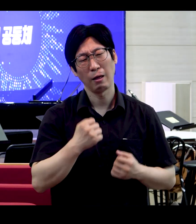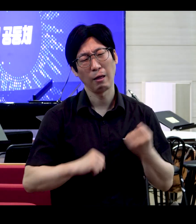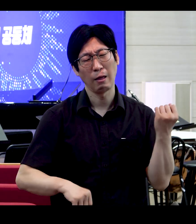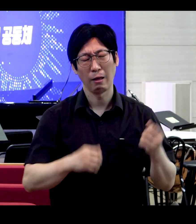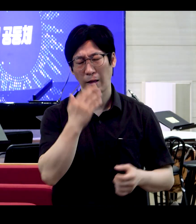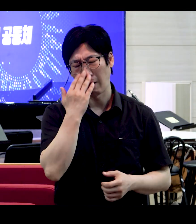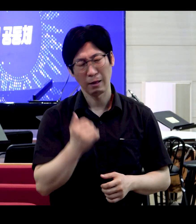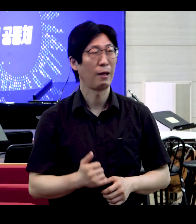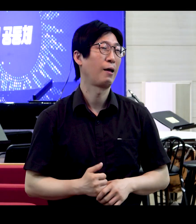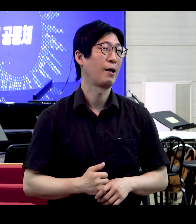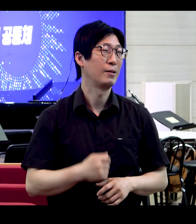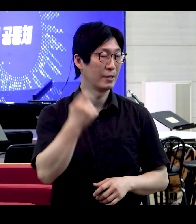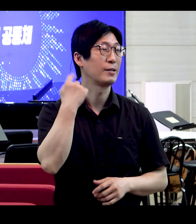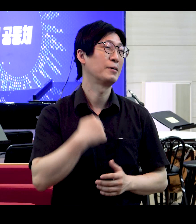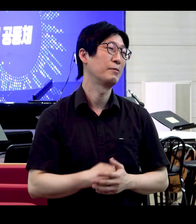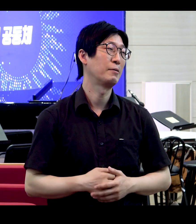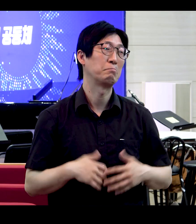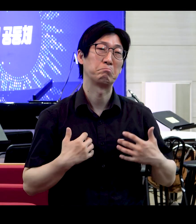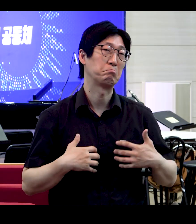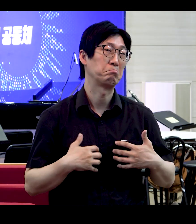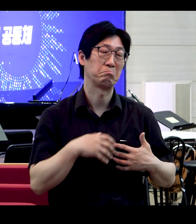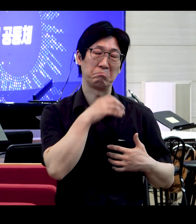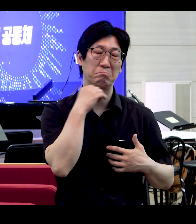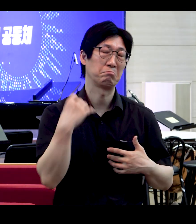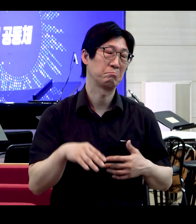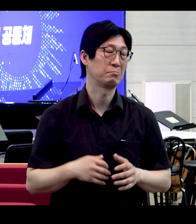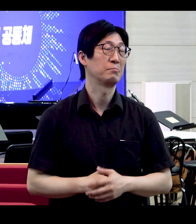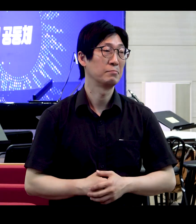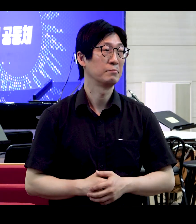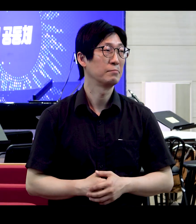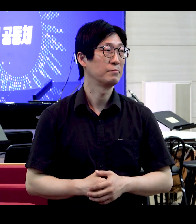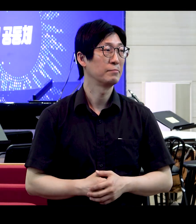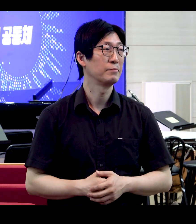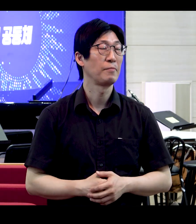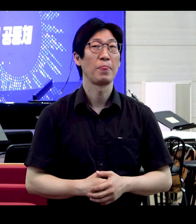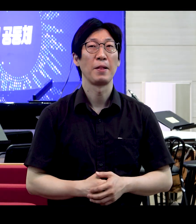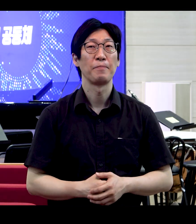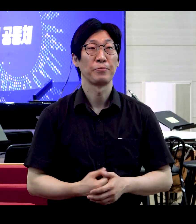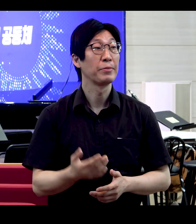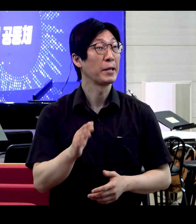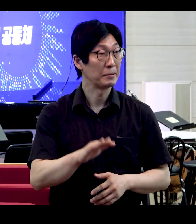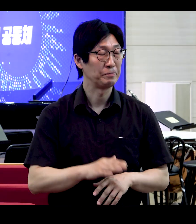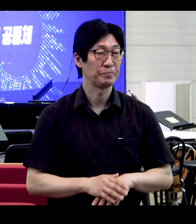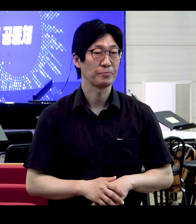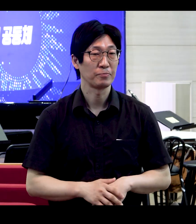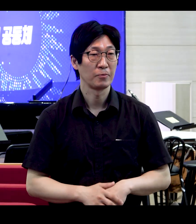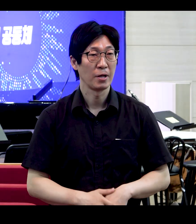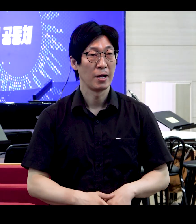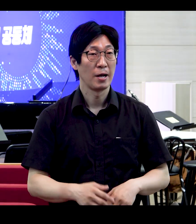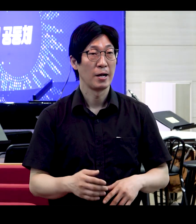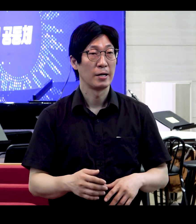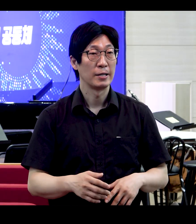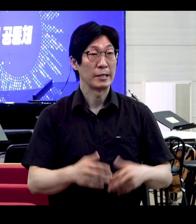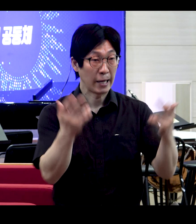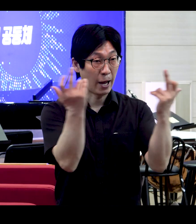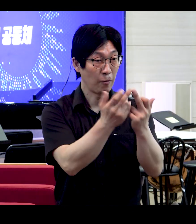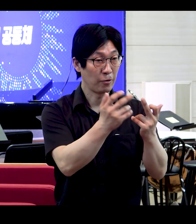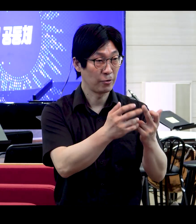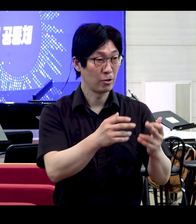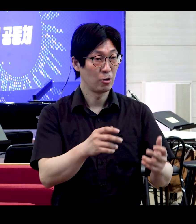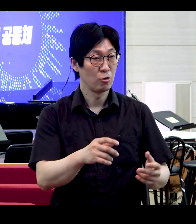피곤할 뿐 그렇게 재미있거나 그러지 않았습니다. 자, 그런데 두 번째 갔을